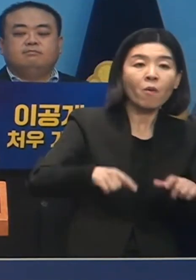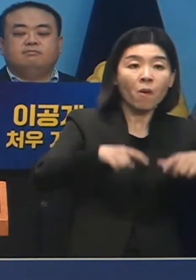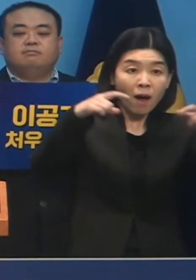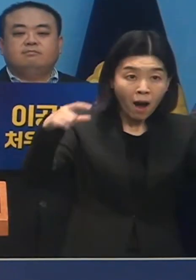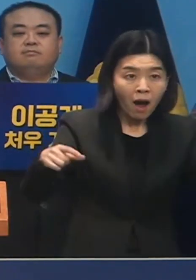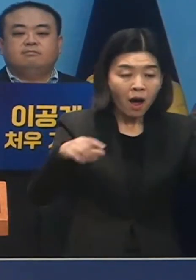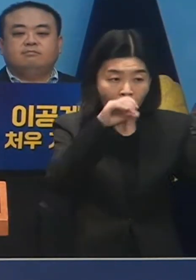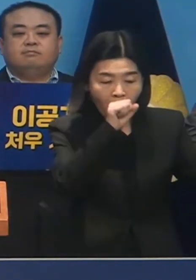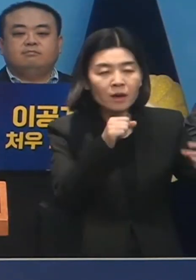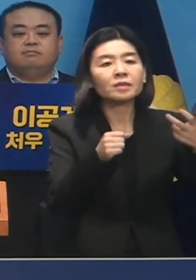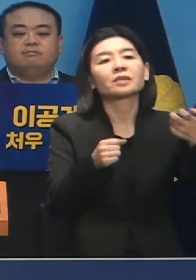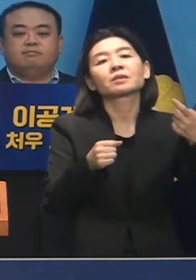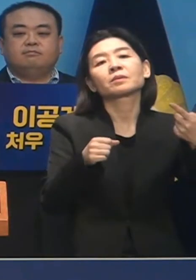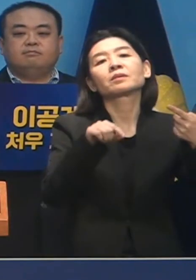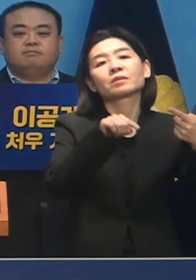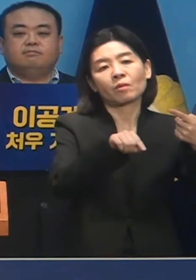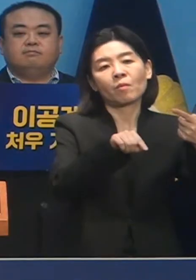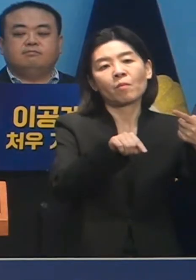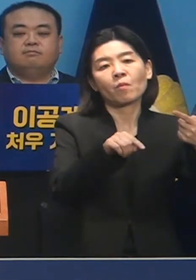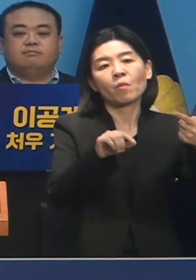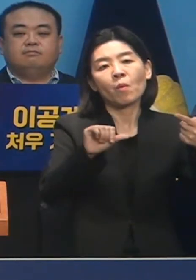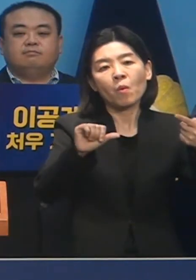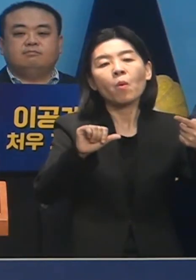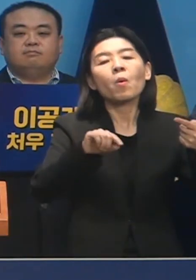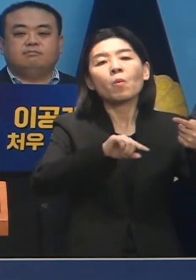72.1%의 선호한다는